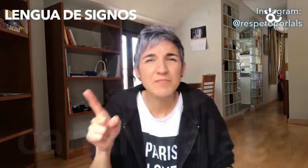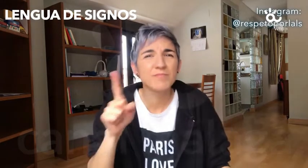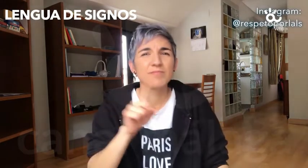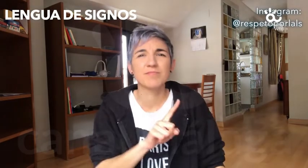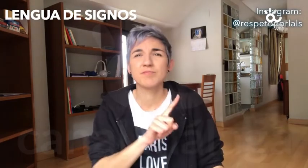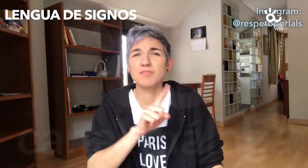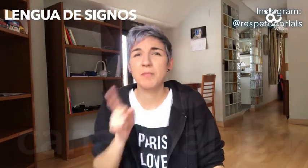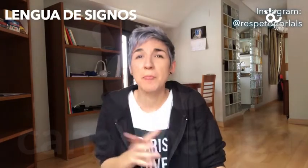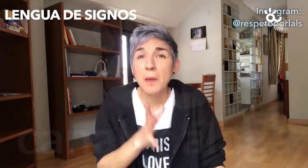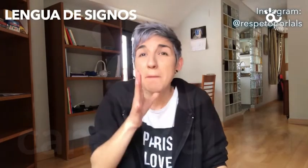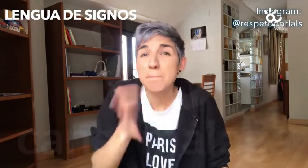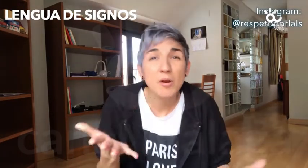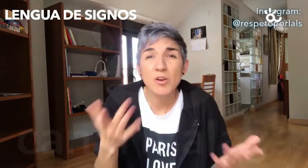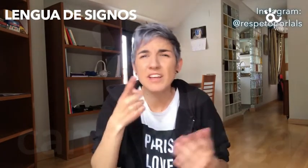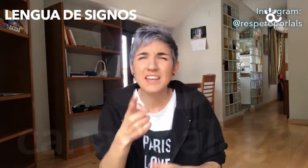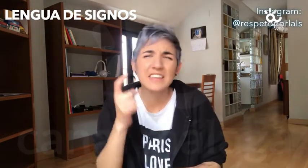durará,